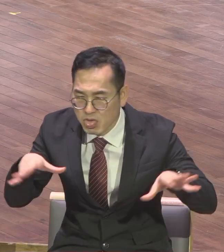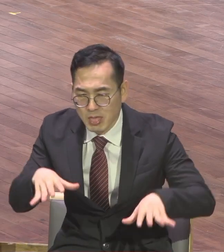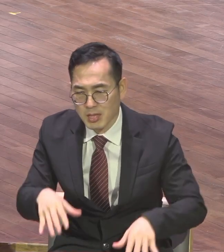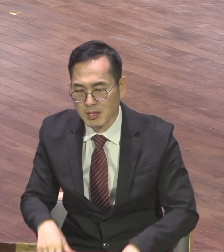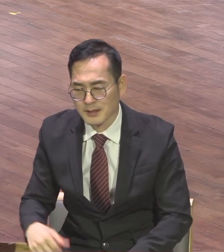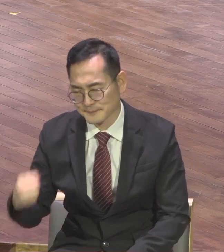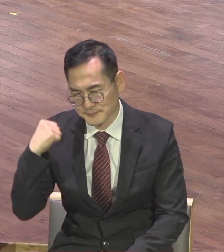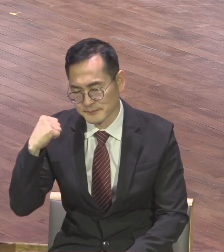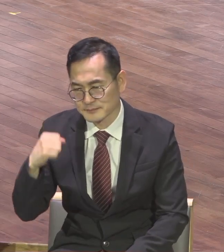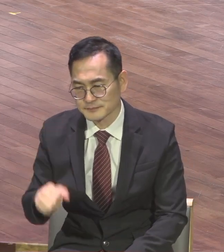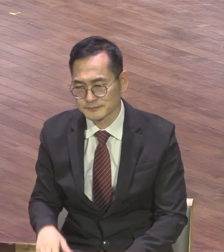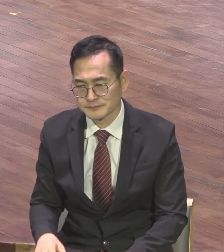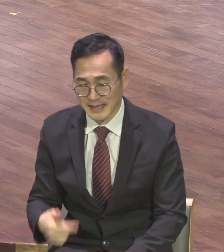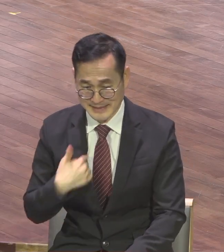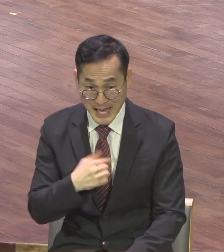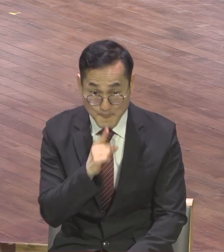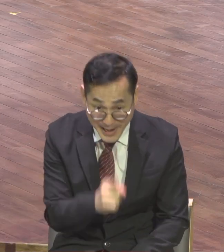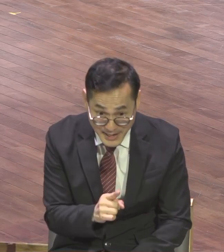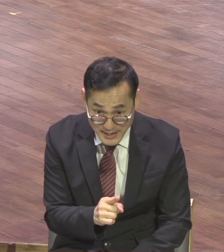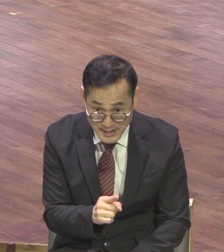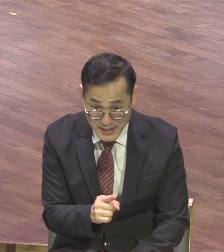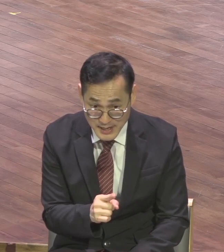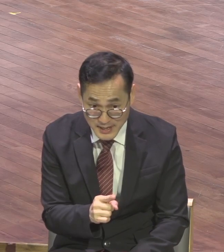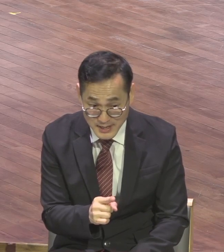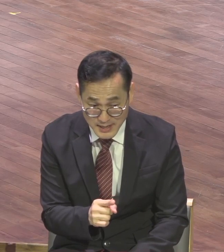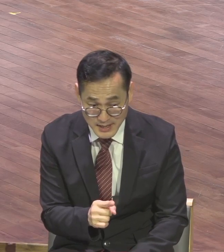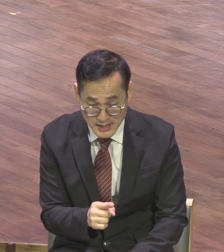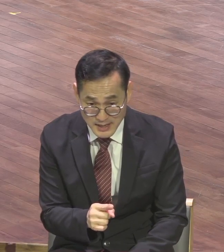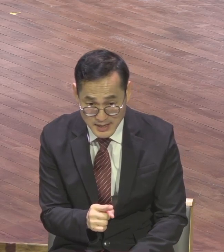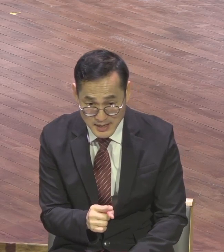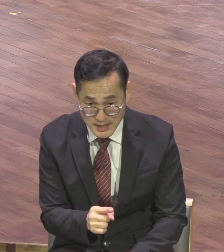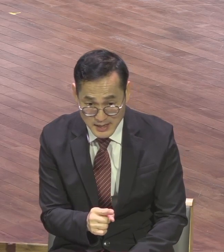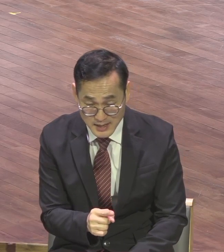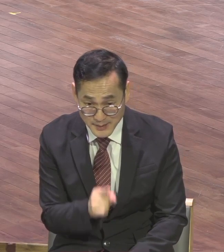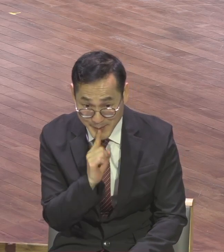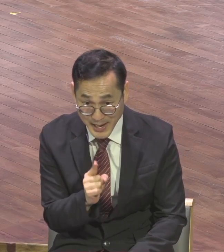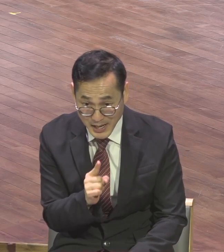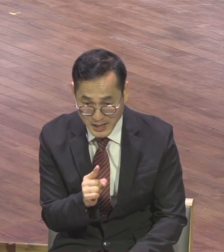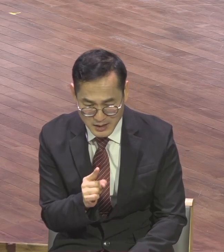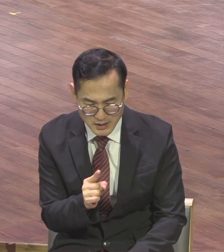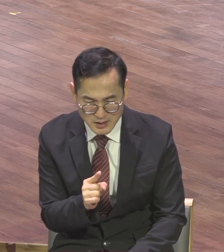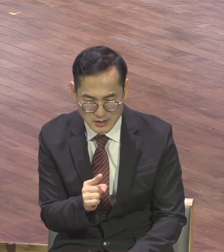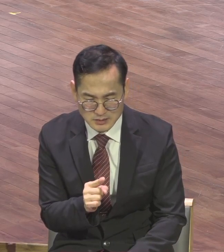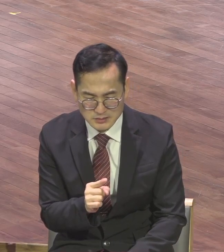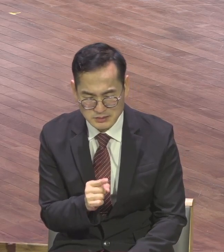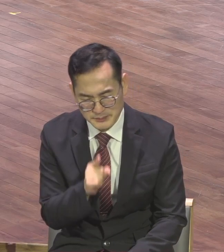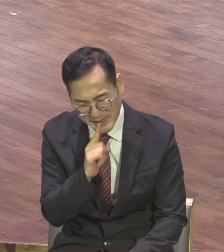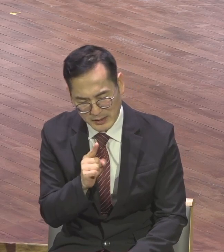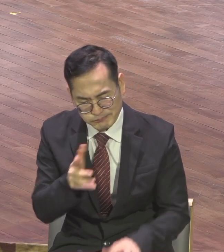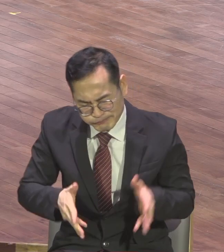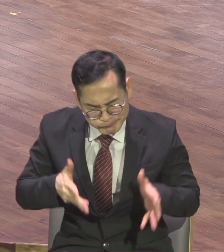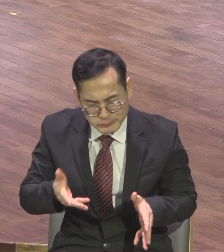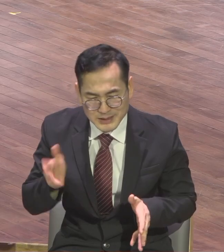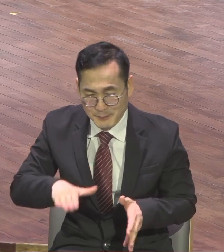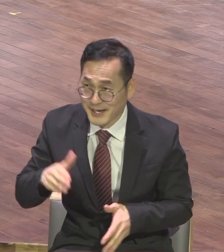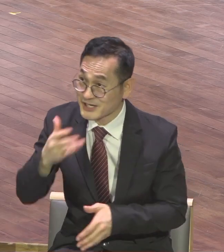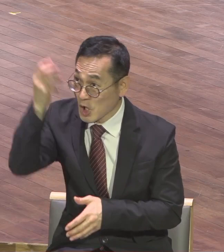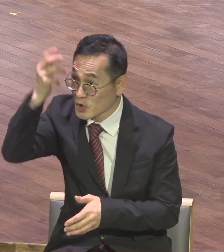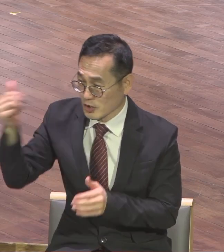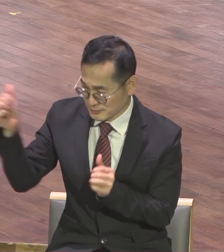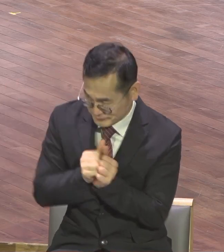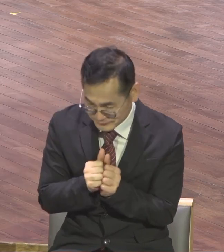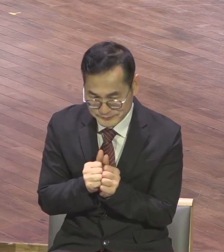4절에 보면 내 말과 내 전도함이 설득력 있는 지혜의 말로 하지 아니하고 다만 성령에 나타났음과 능력으로